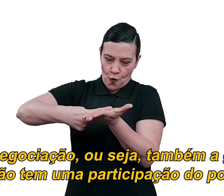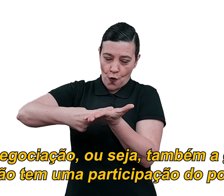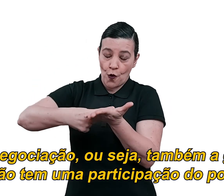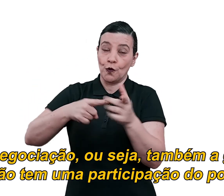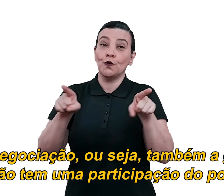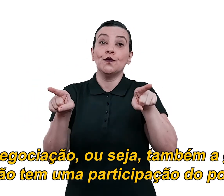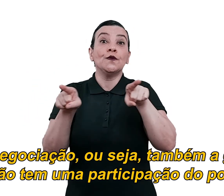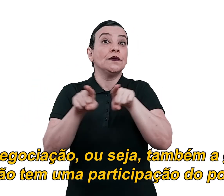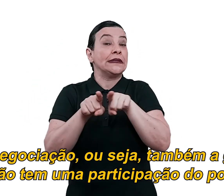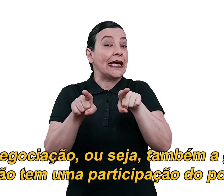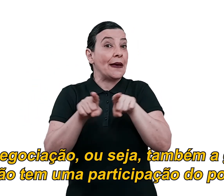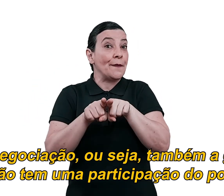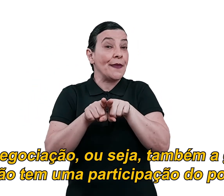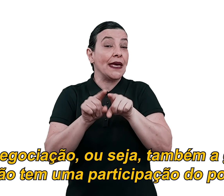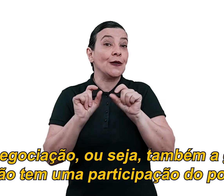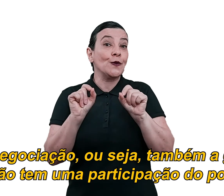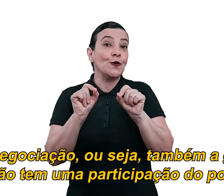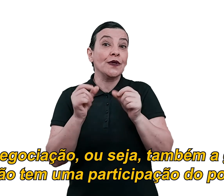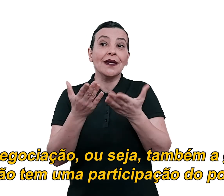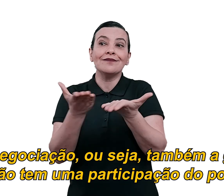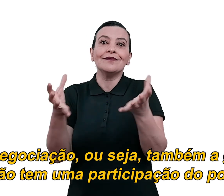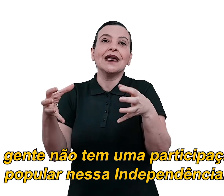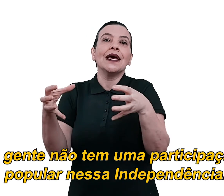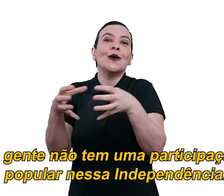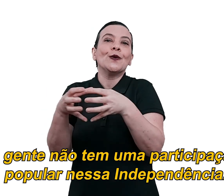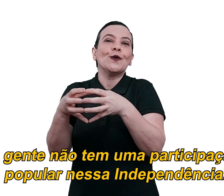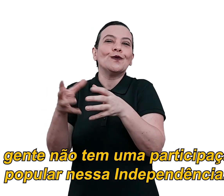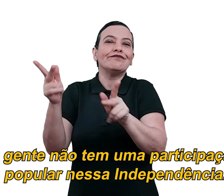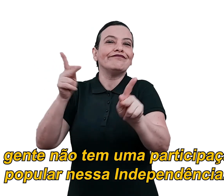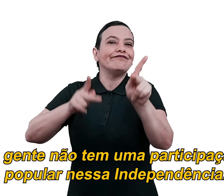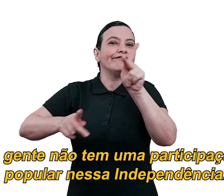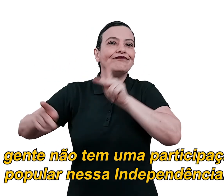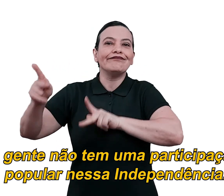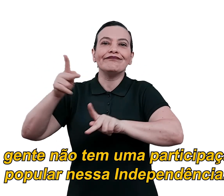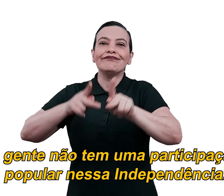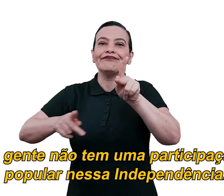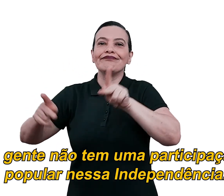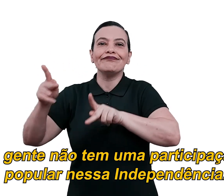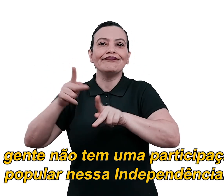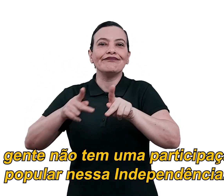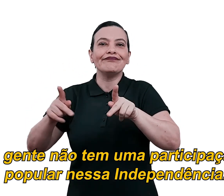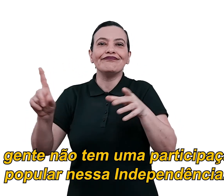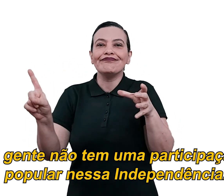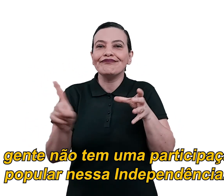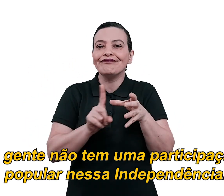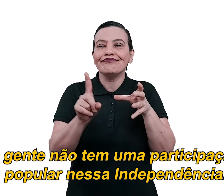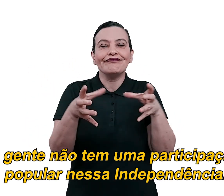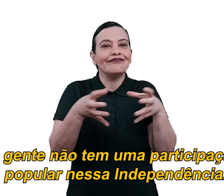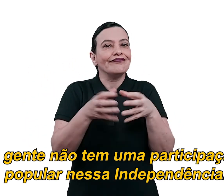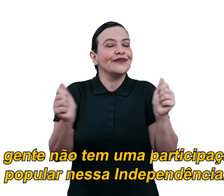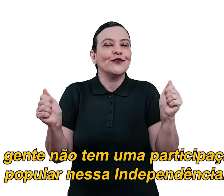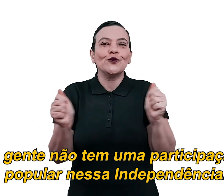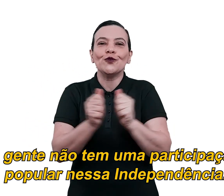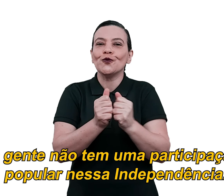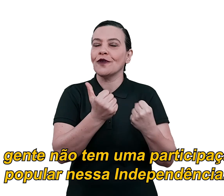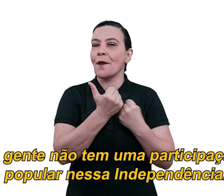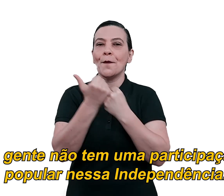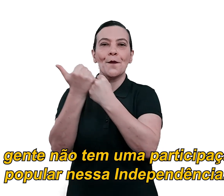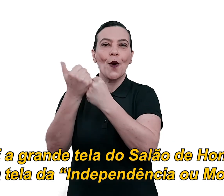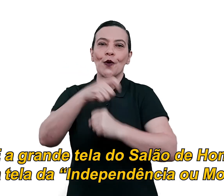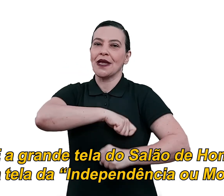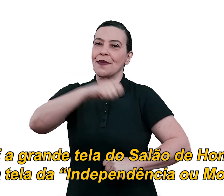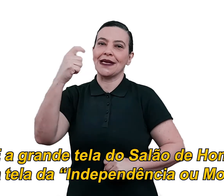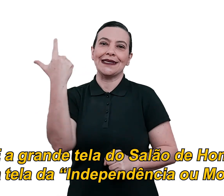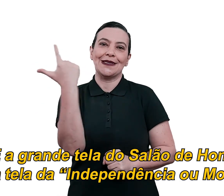seja, também a gente não tem uma participação do povo, né? A gente não tem uma participação popular nessa